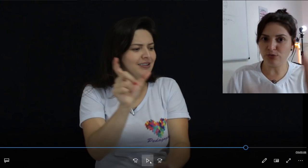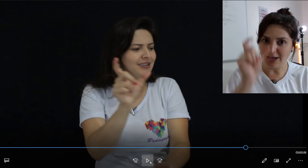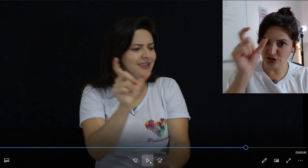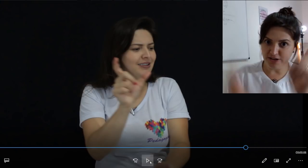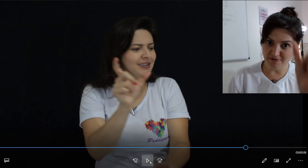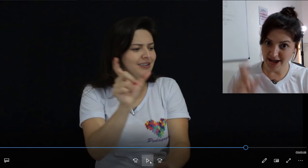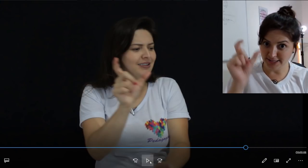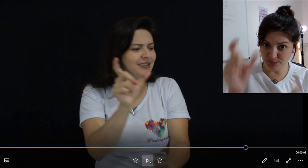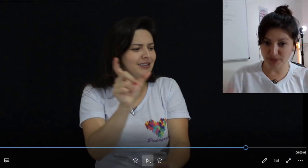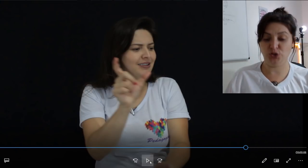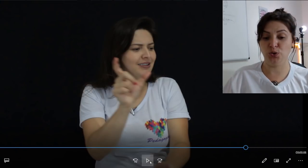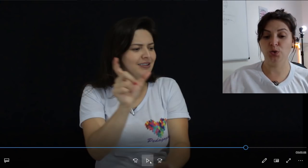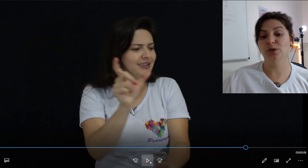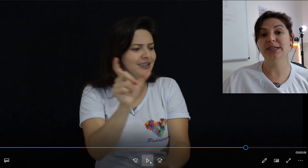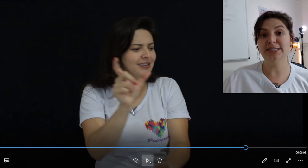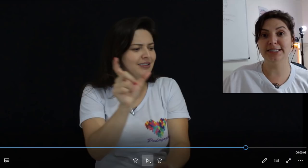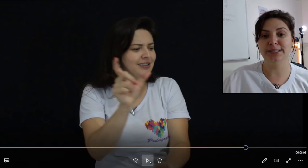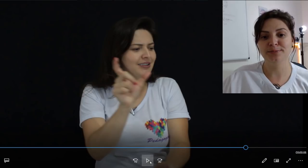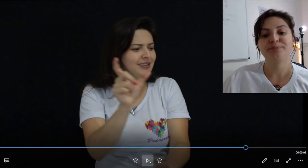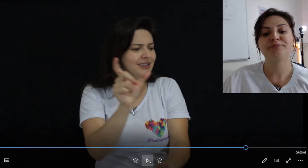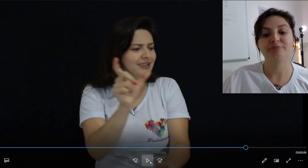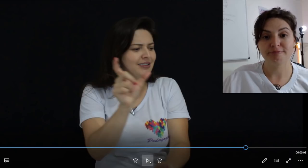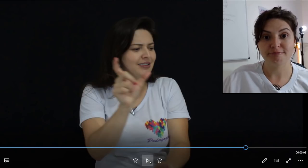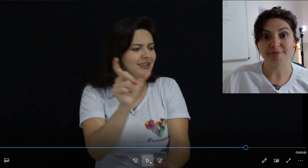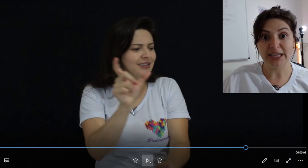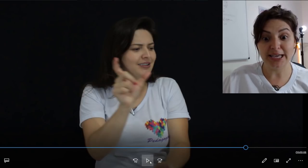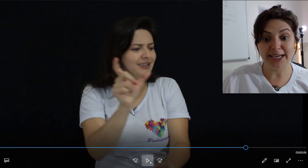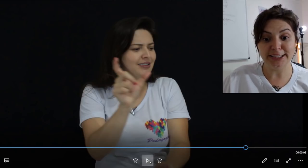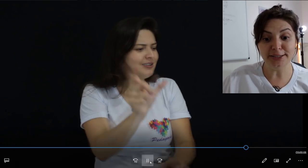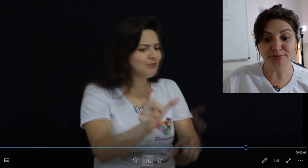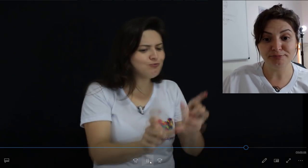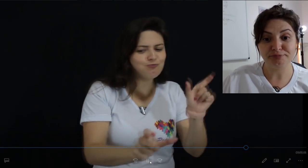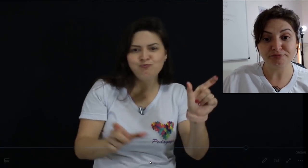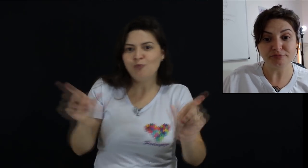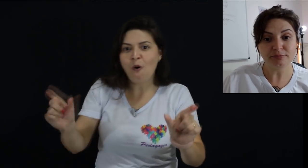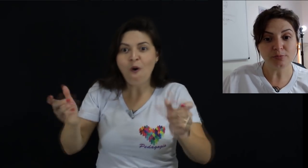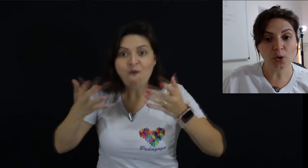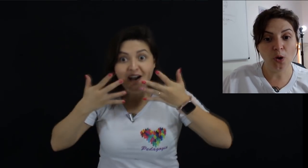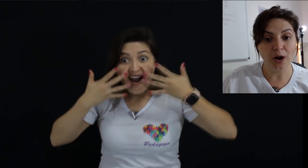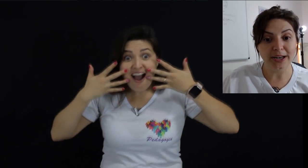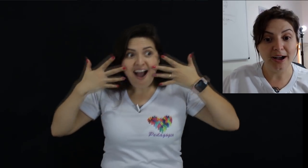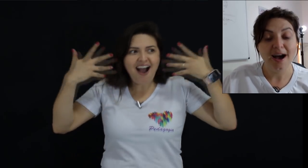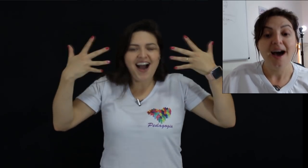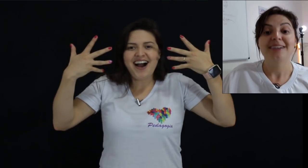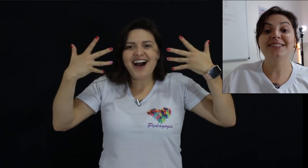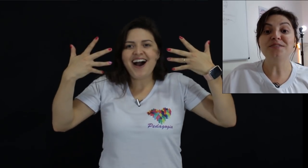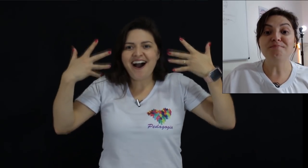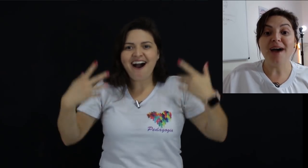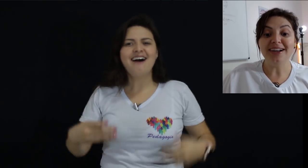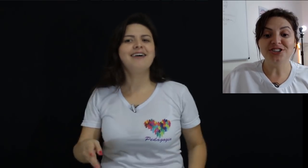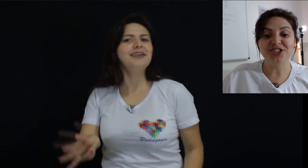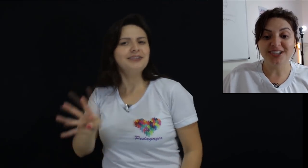faculdade tem várias pessoas. E aí, olha,